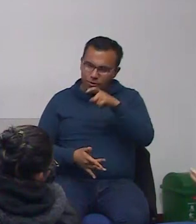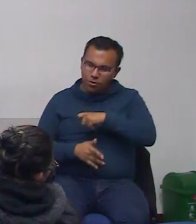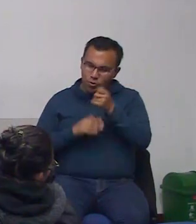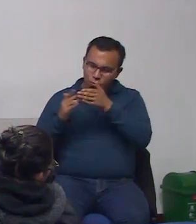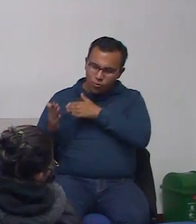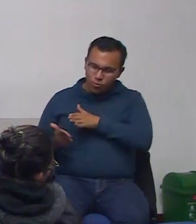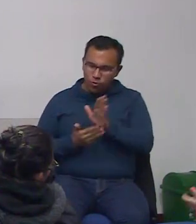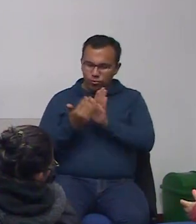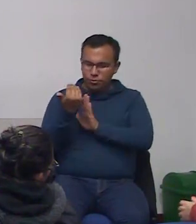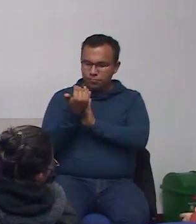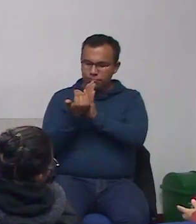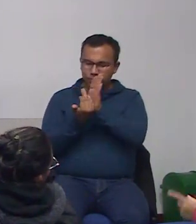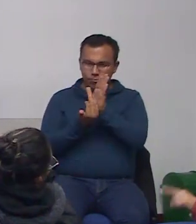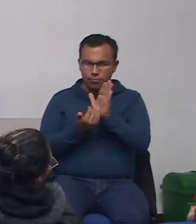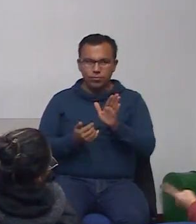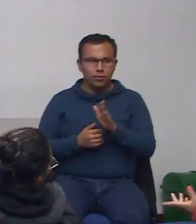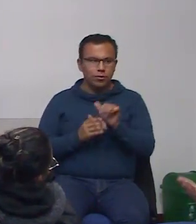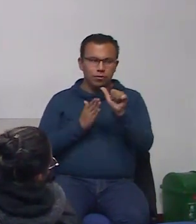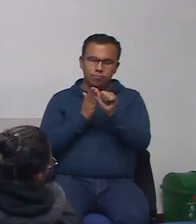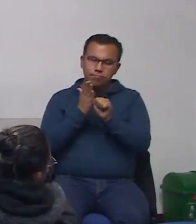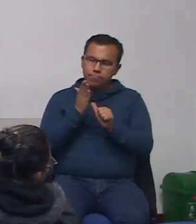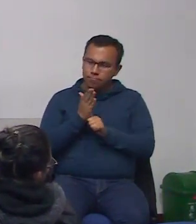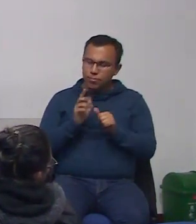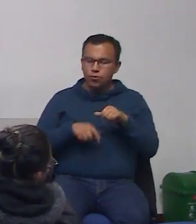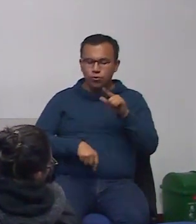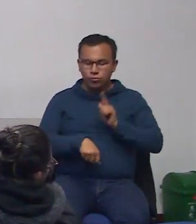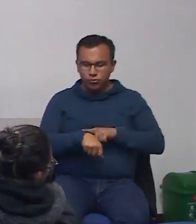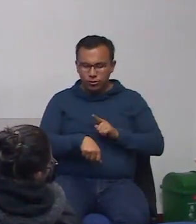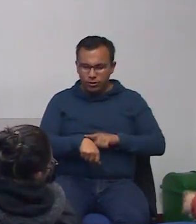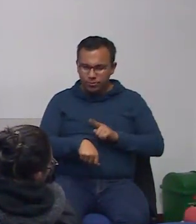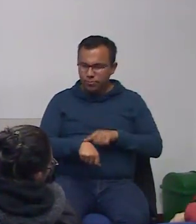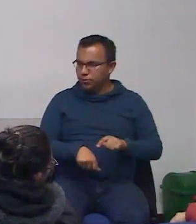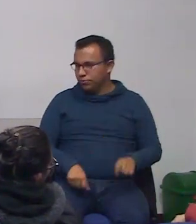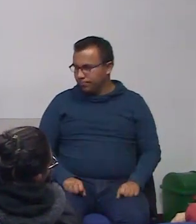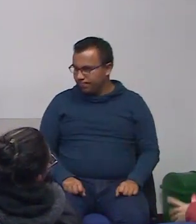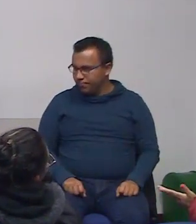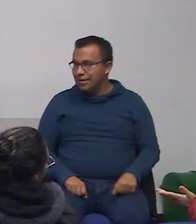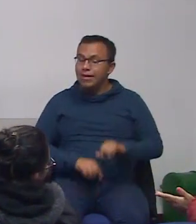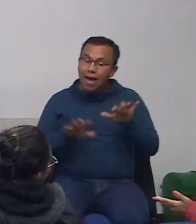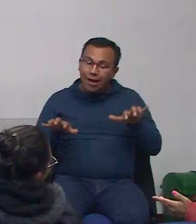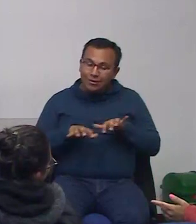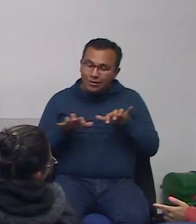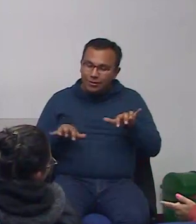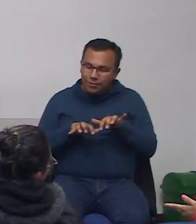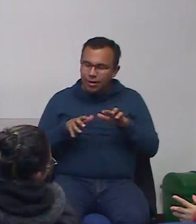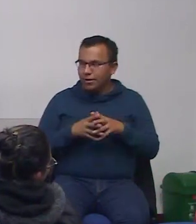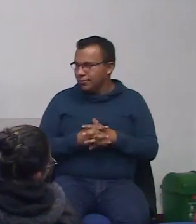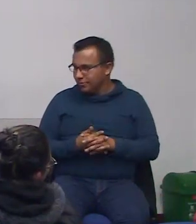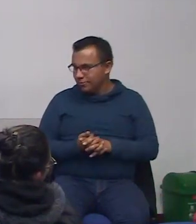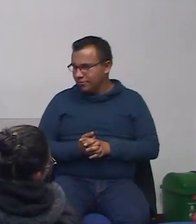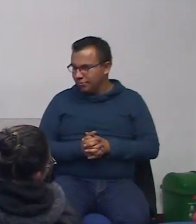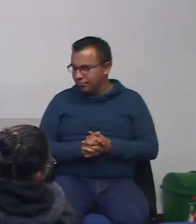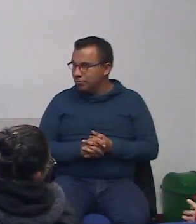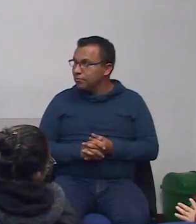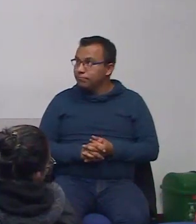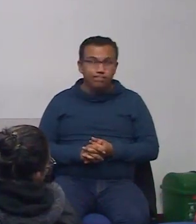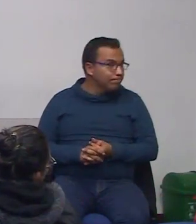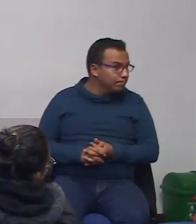una organización una una agenda unos tiempos y además unas actividades sí